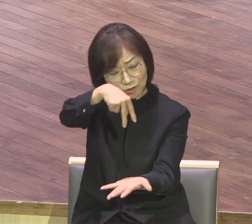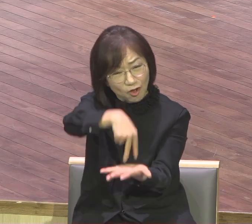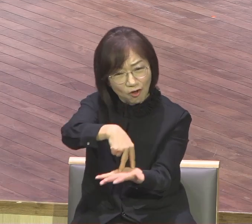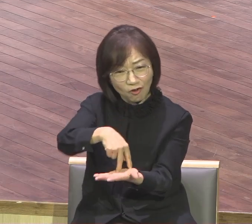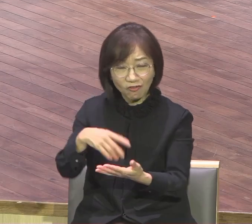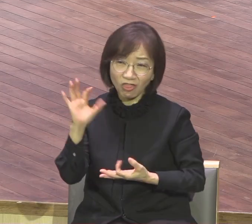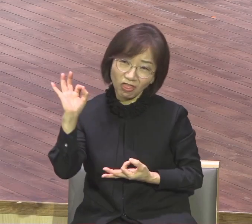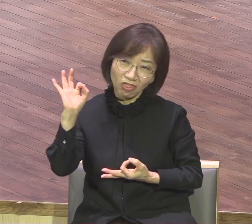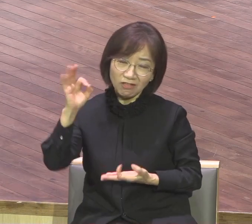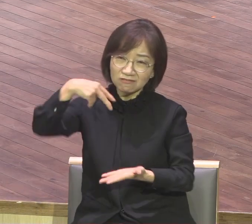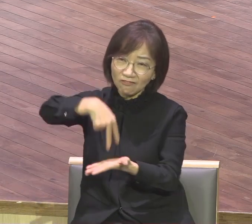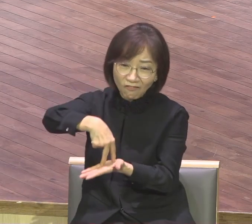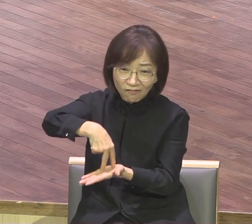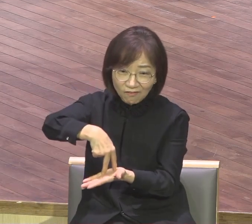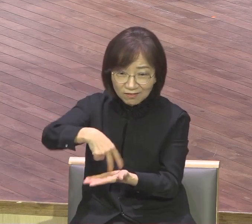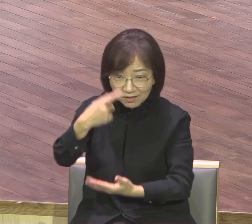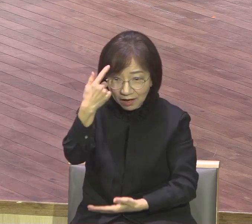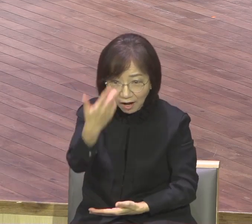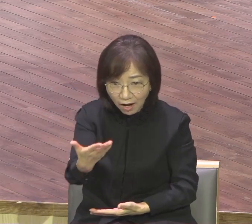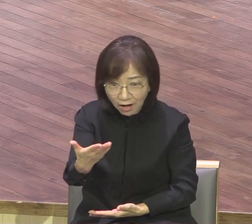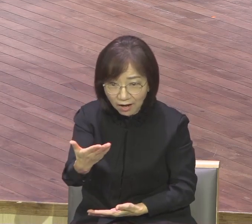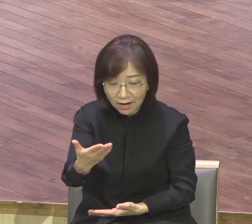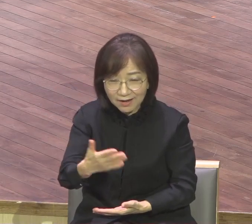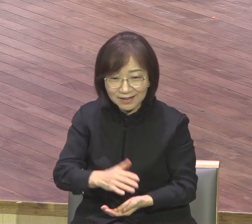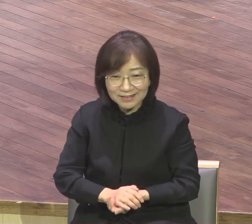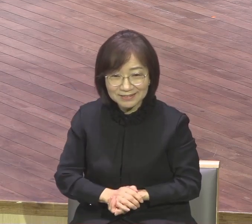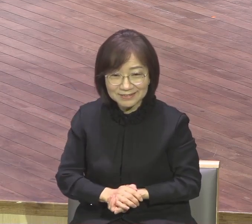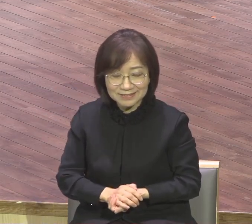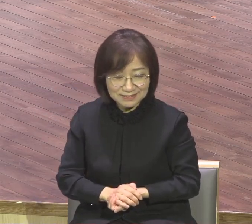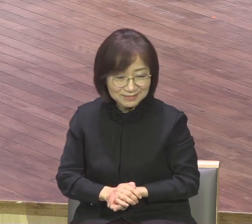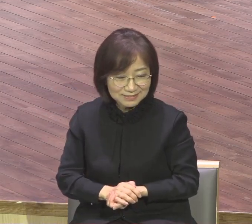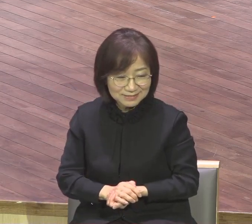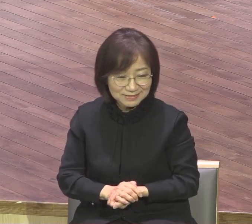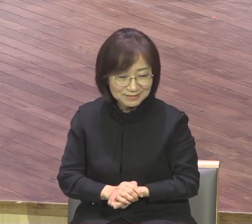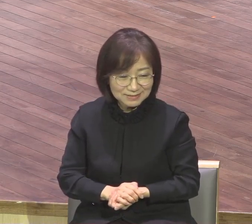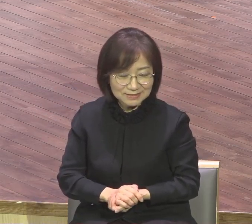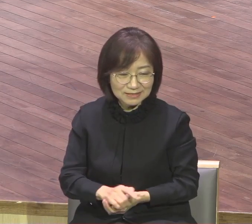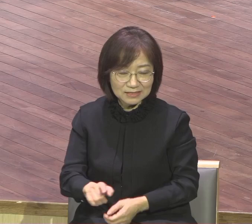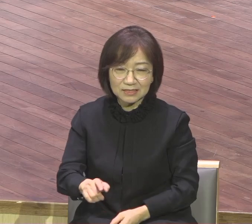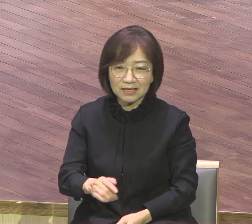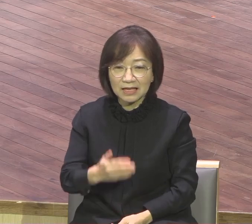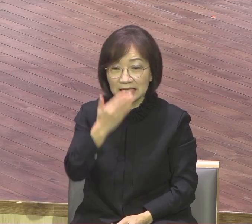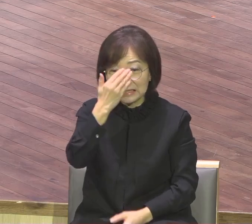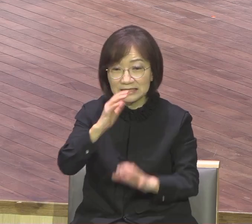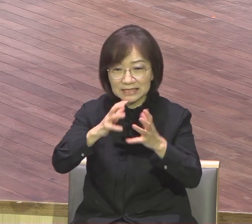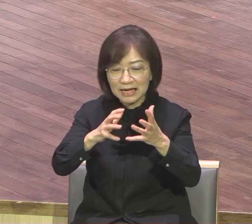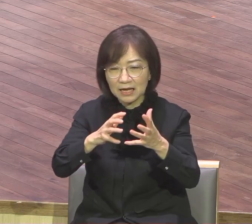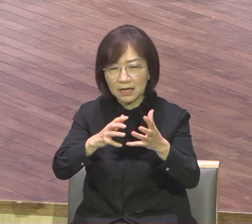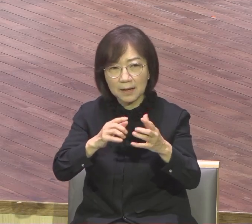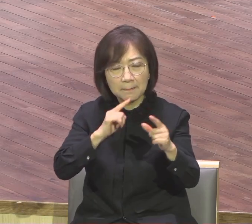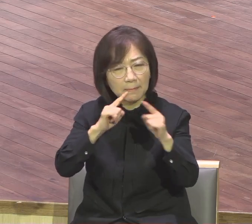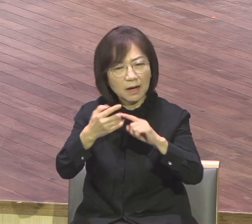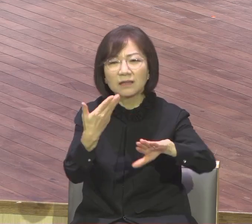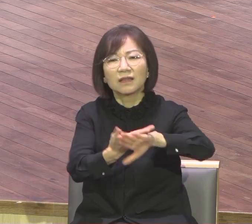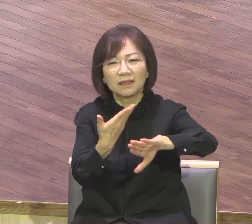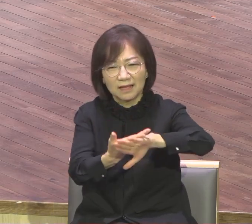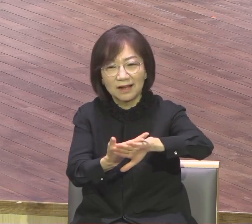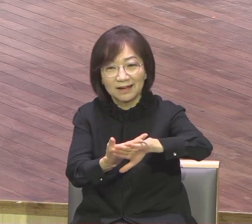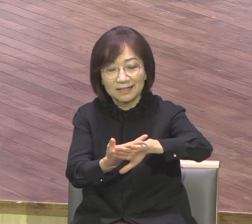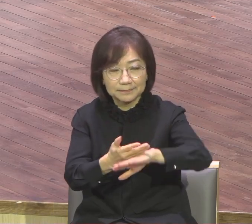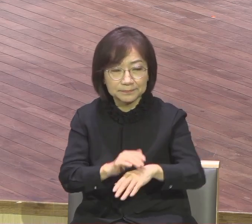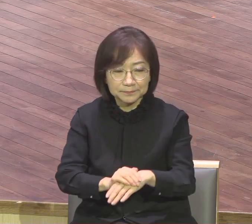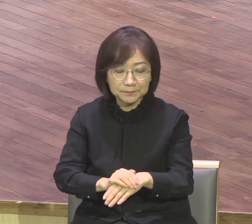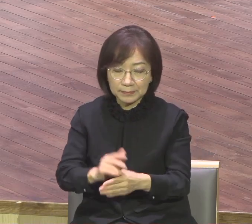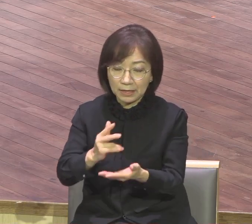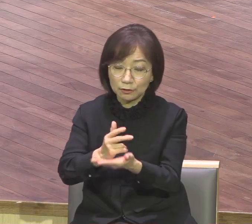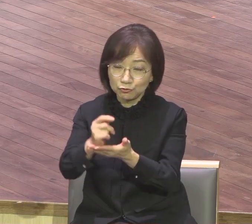dice estar establecido dentro del Señor. Se suena un poco simple. 원래 의미는 그게 아니에요. En verdad esto no quiere decir 주